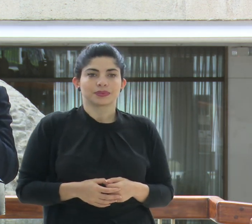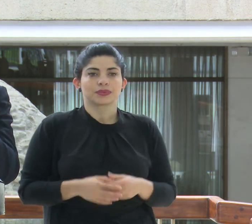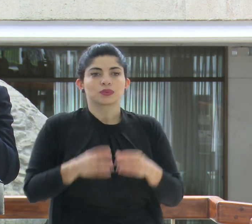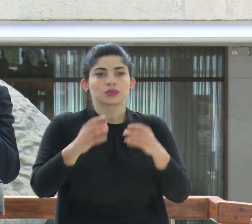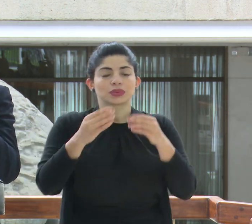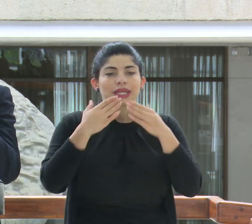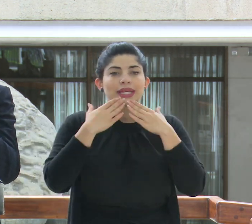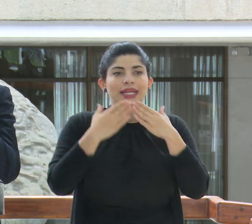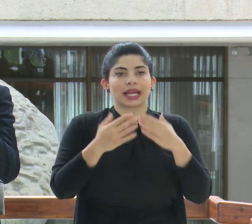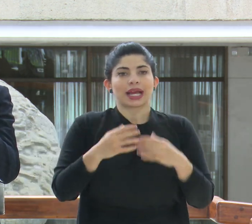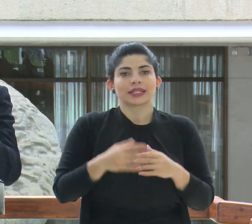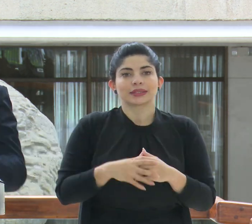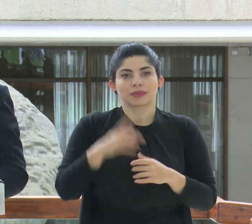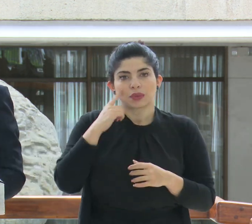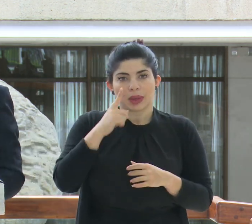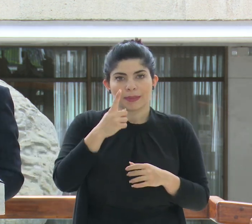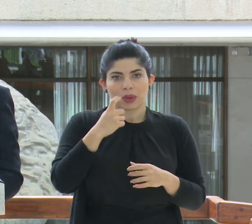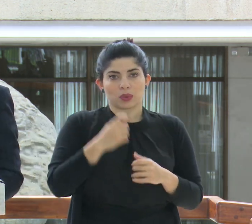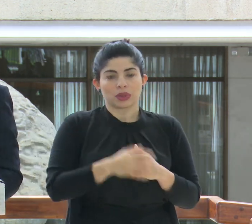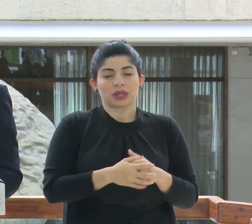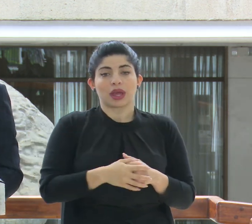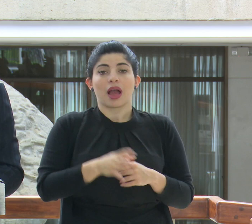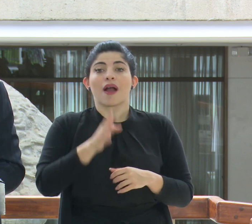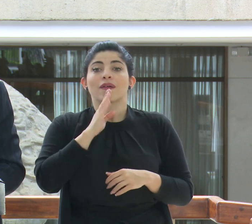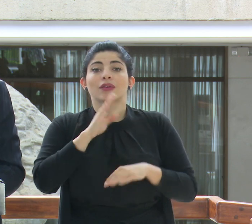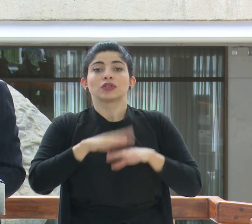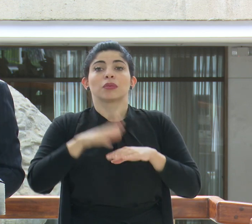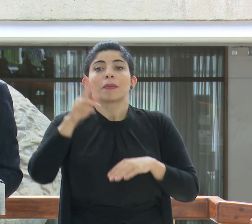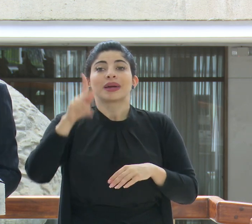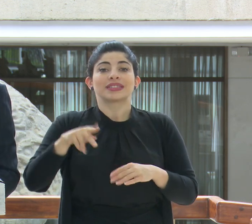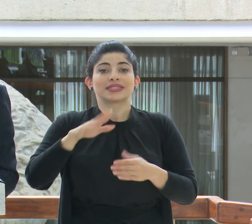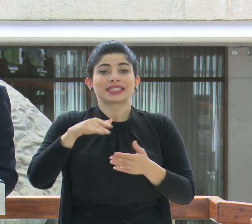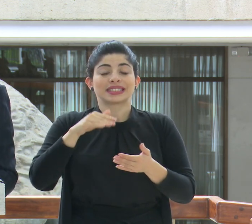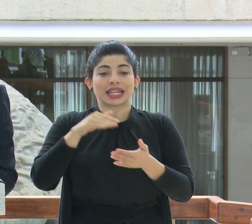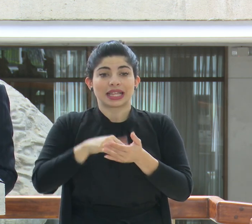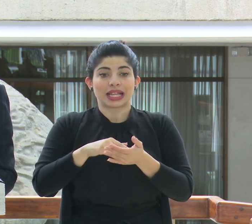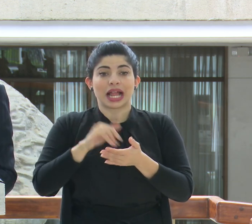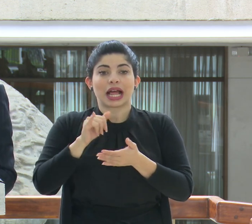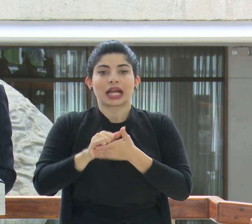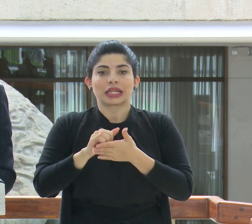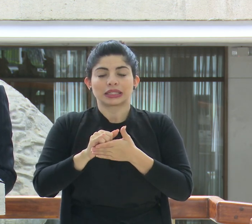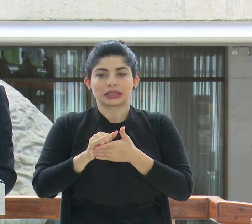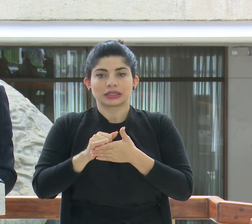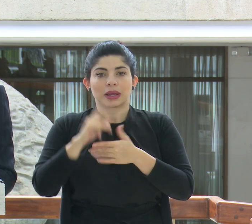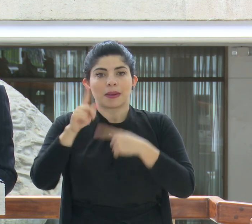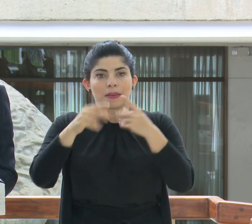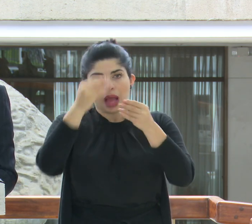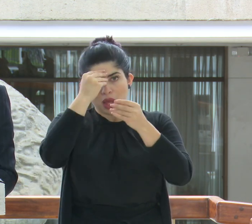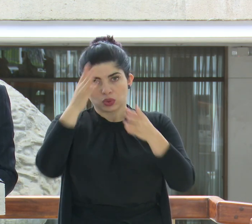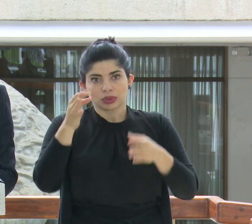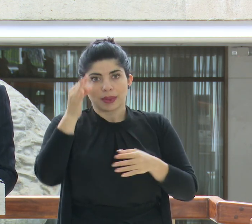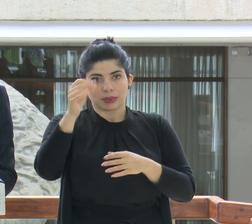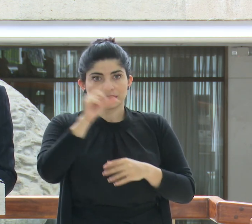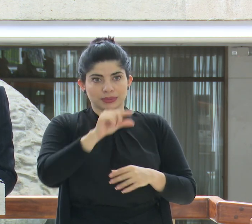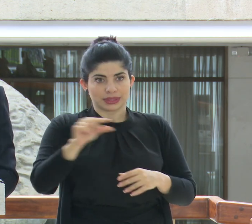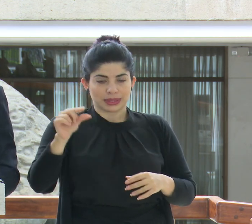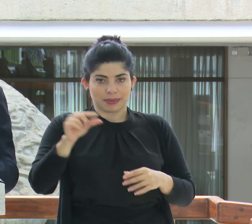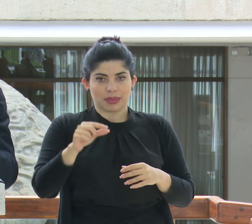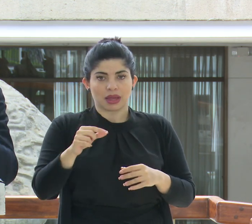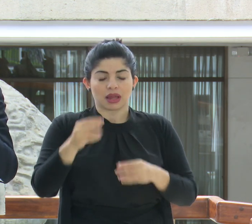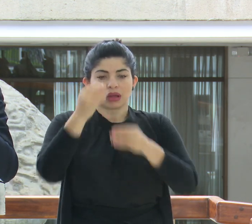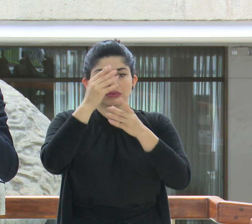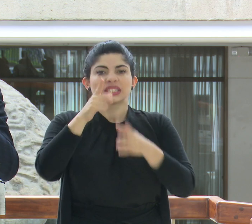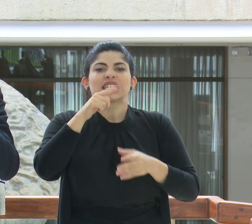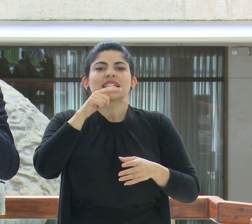Muchas gracias, Rebeca, por la pregunta. A propósito del Pacífico Central, será algo que anunciaremos la otra semana. Veremos quién será